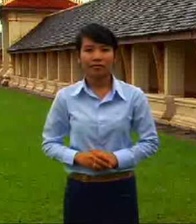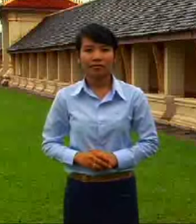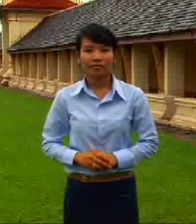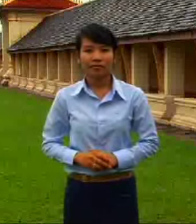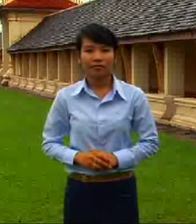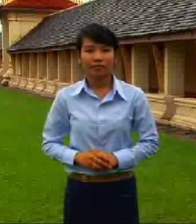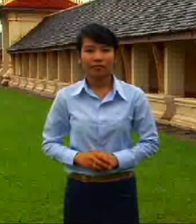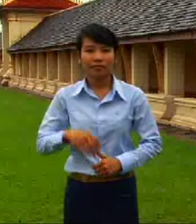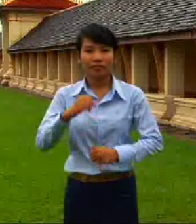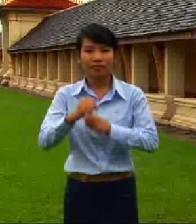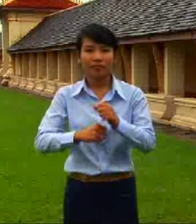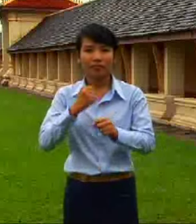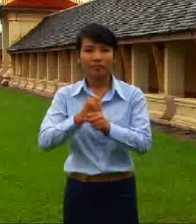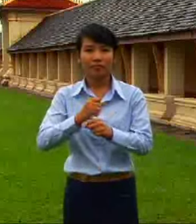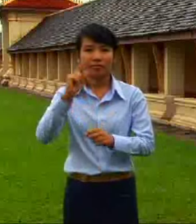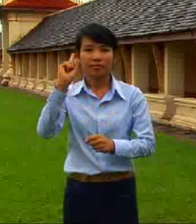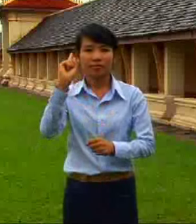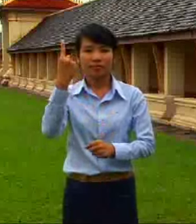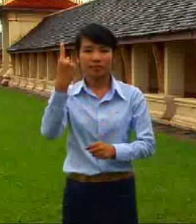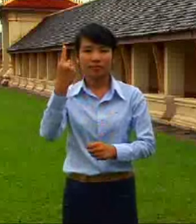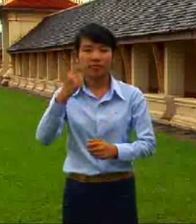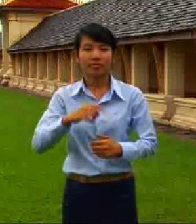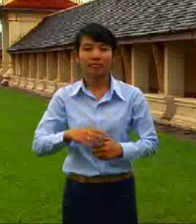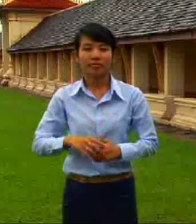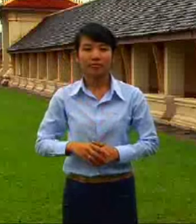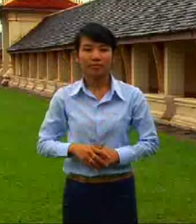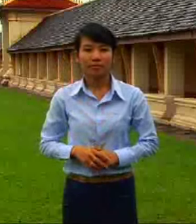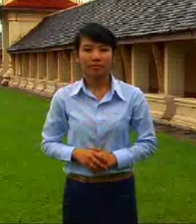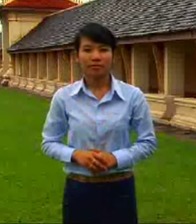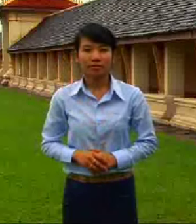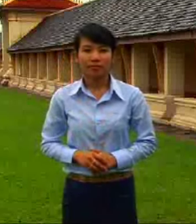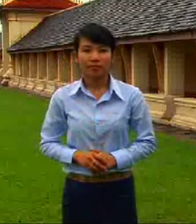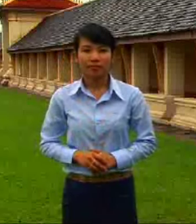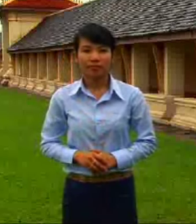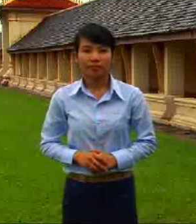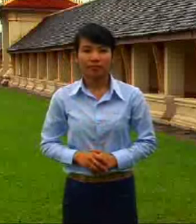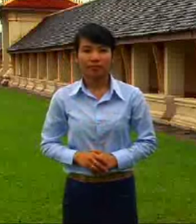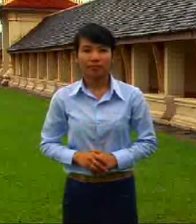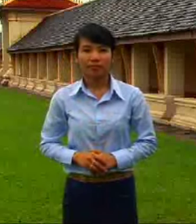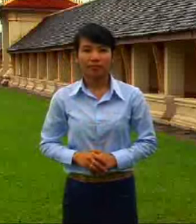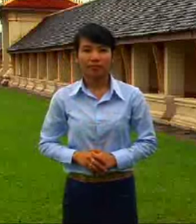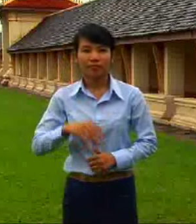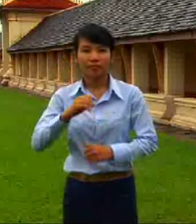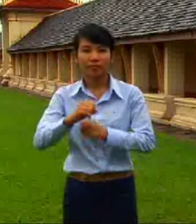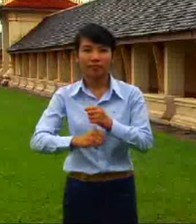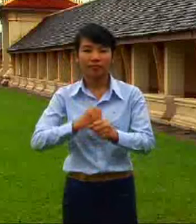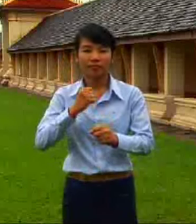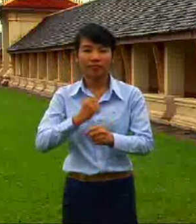บุญปีใหม่บุญปีใหม่